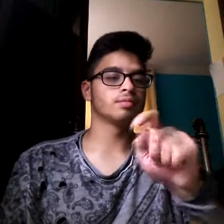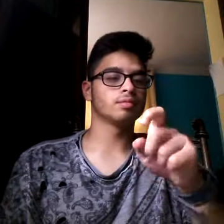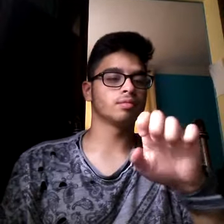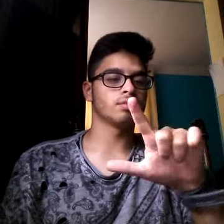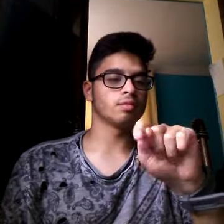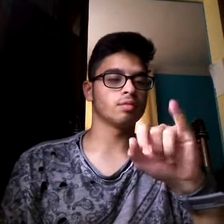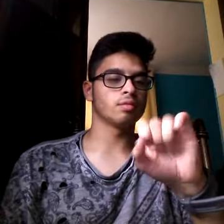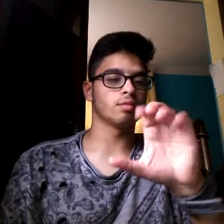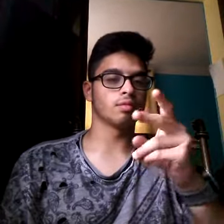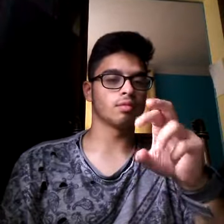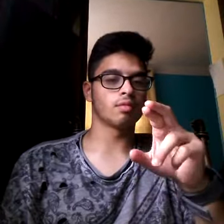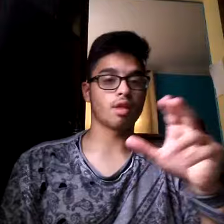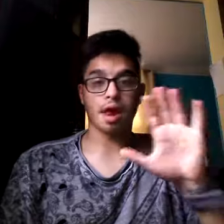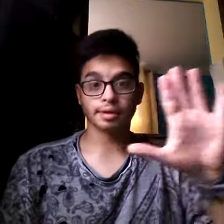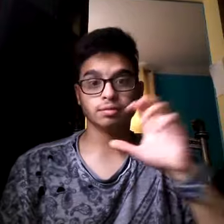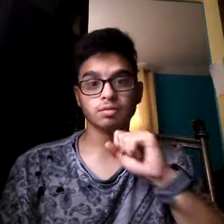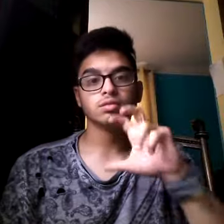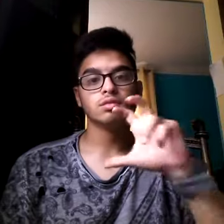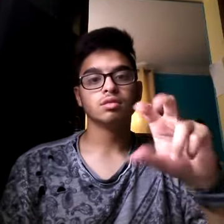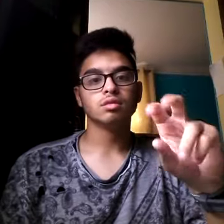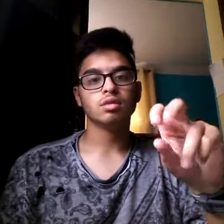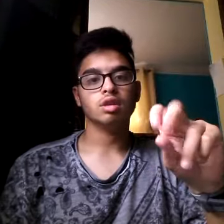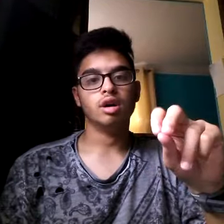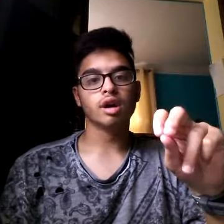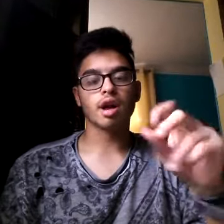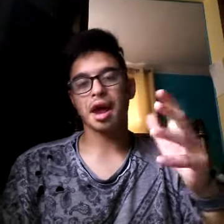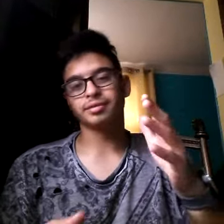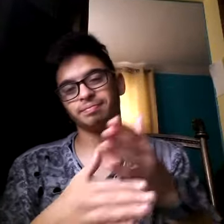en segundos después de tener lugar el terremoto. Vamos a verlo.